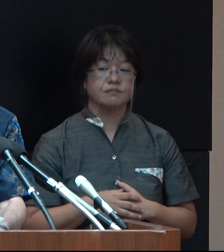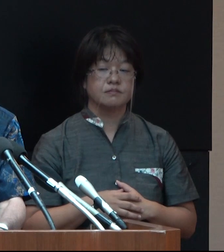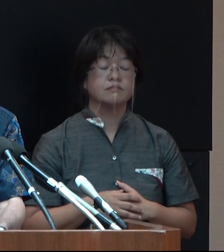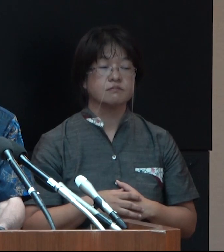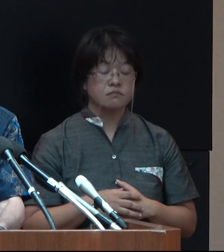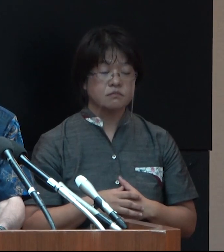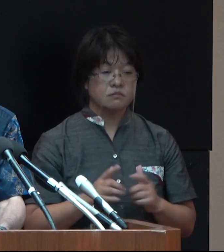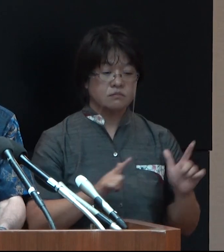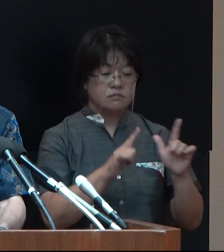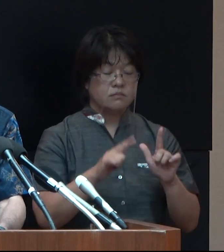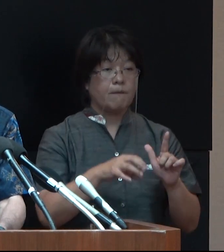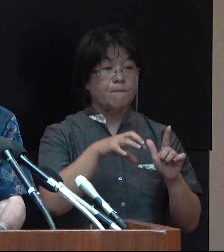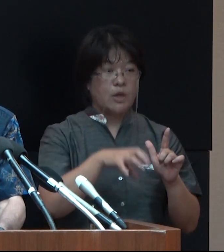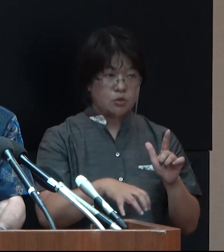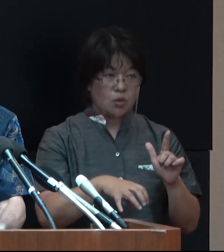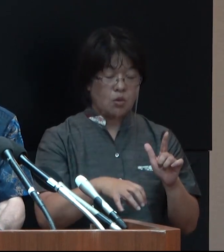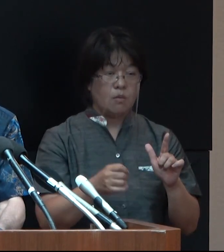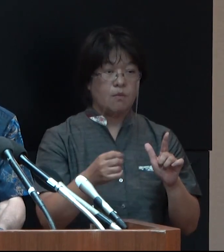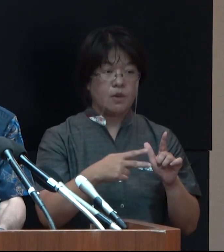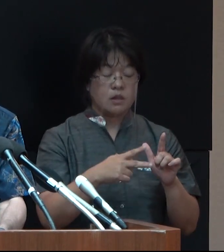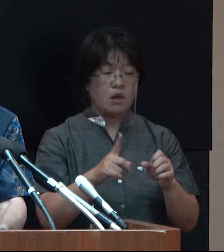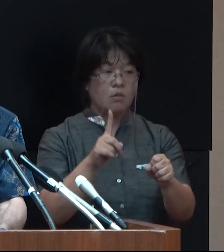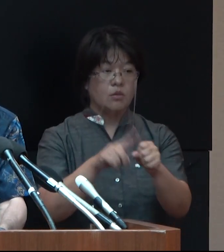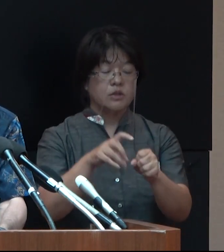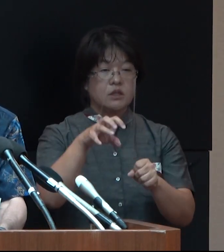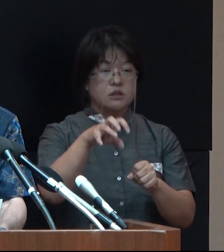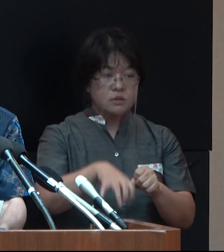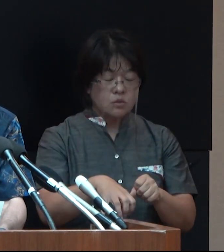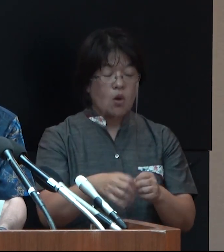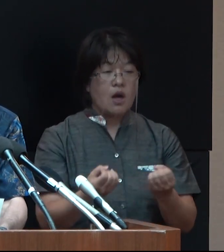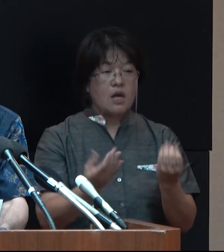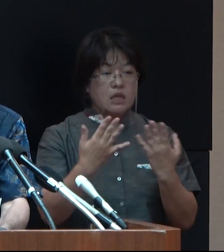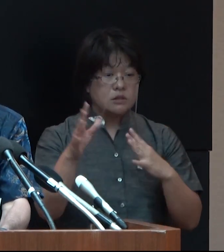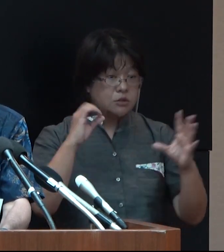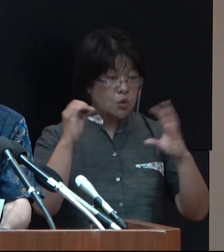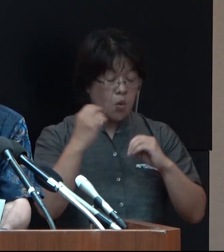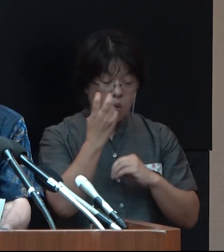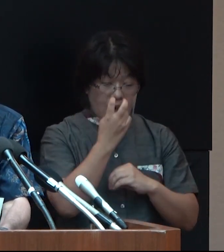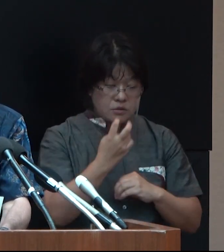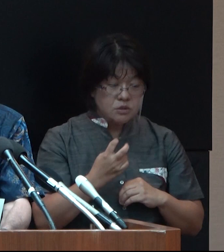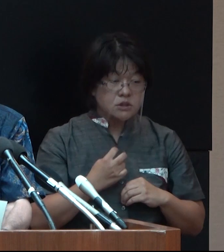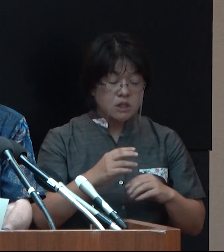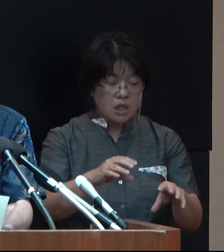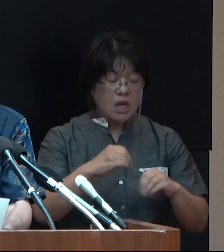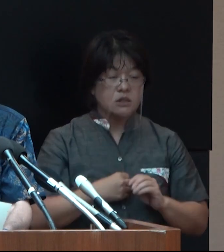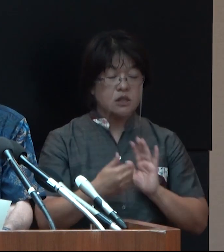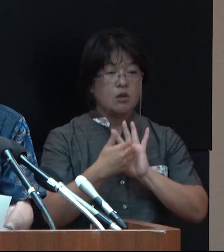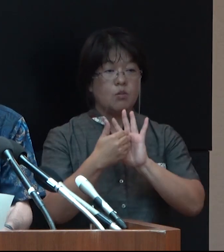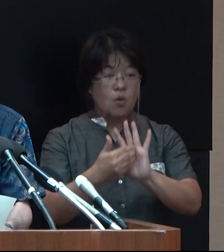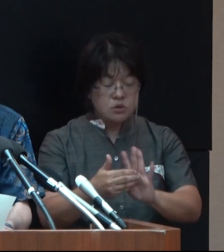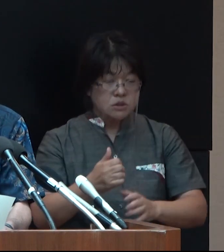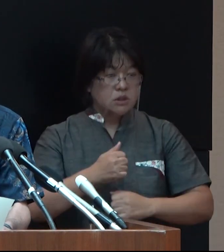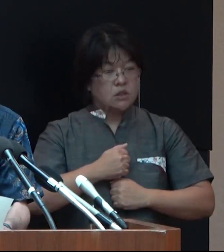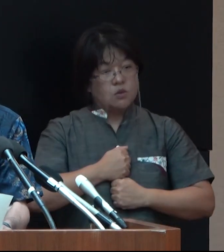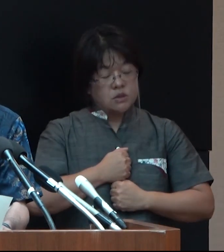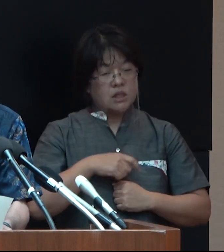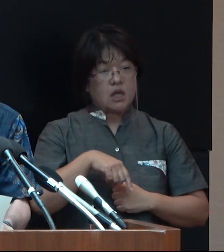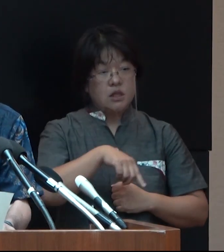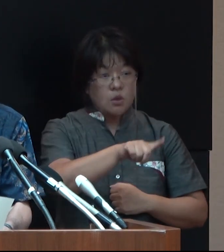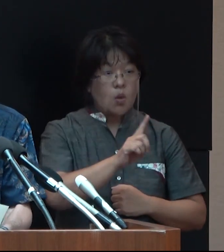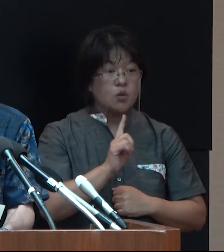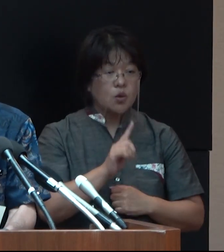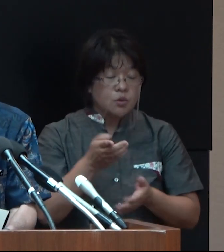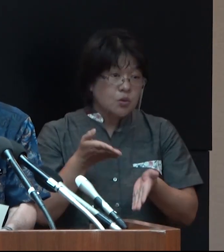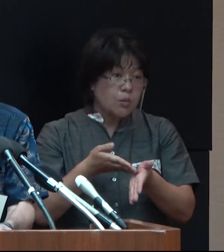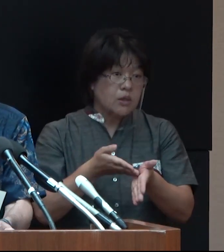居住地や目的地の都道府県が出す最新情報を確認し感染防止対策に協力しましょうというこのコメントも、